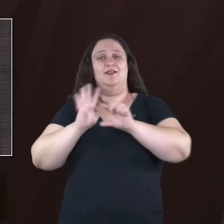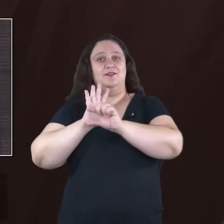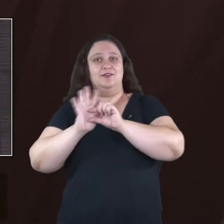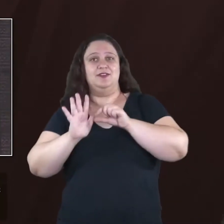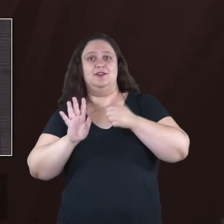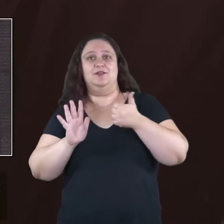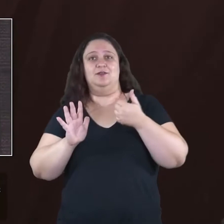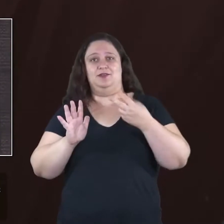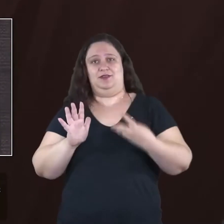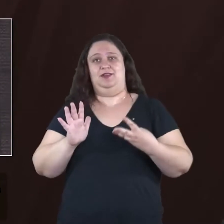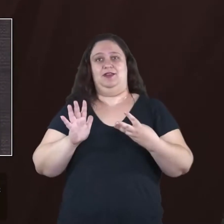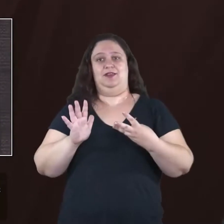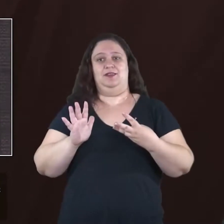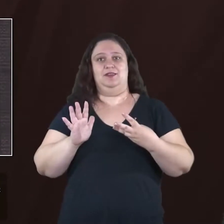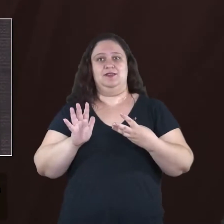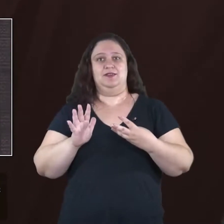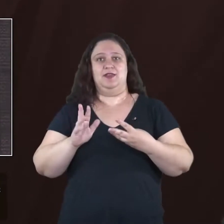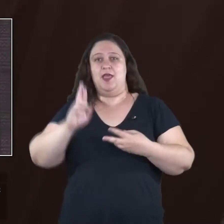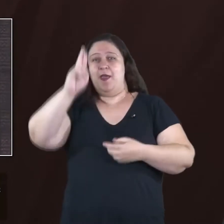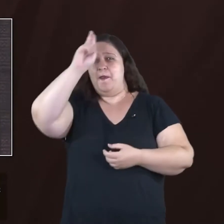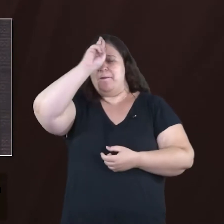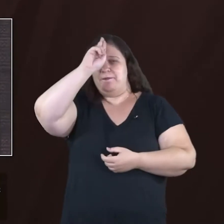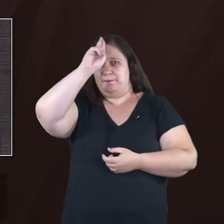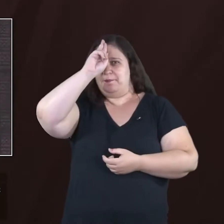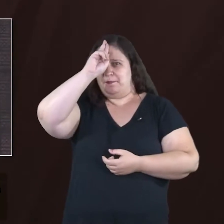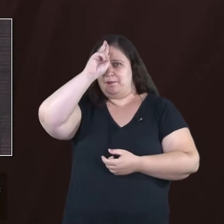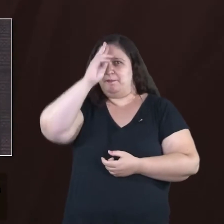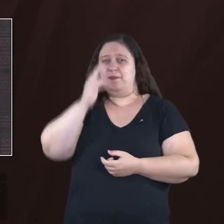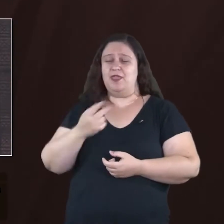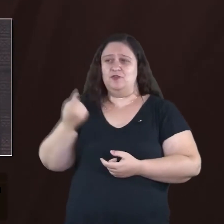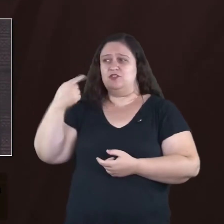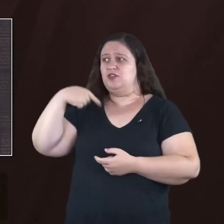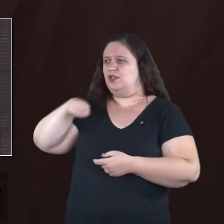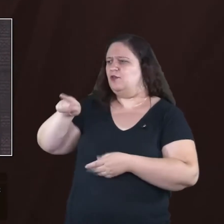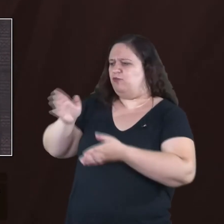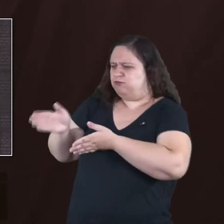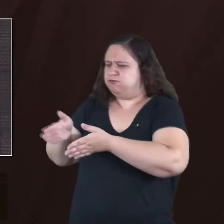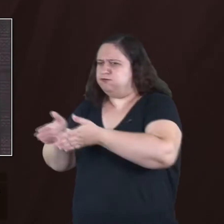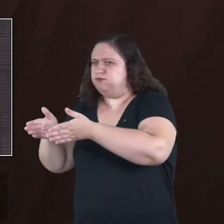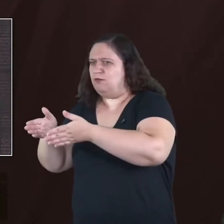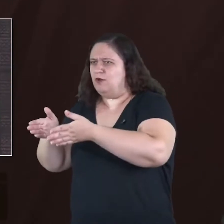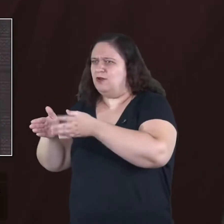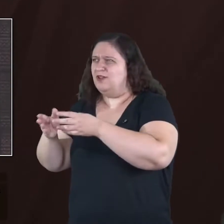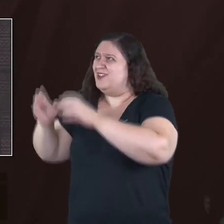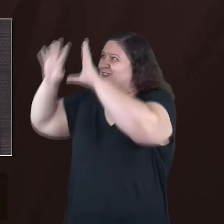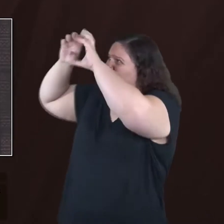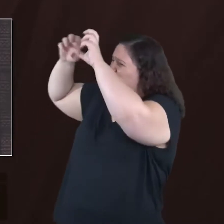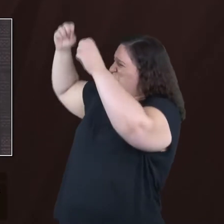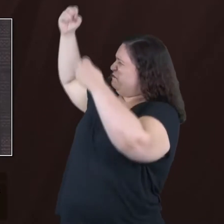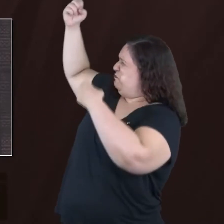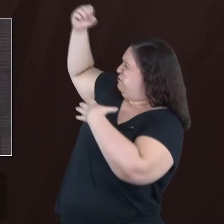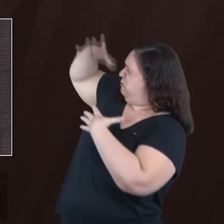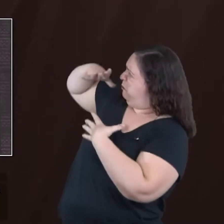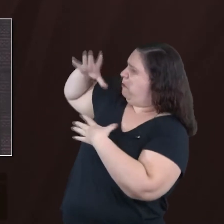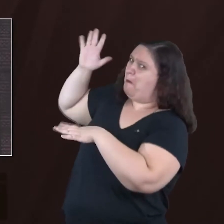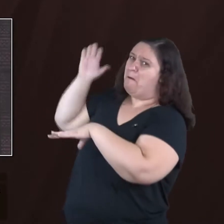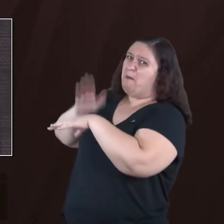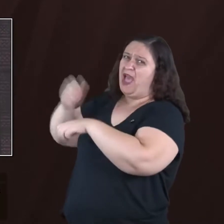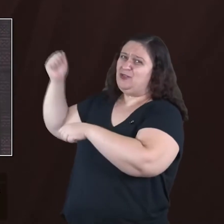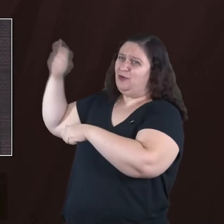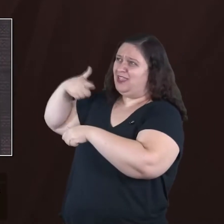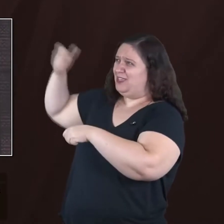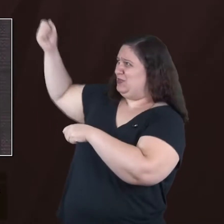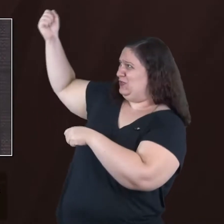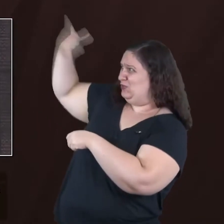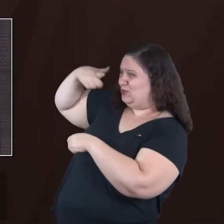13: ao meio-dia, ó rei, indo eu caminho fora, vi uma luz no céu mais resplandecente que o sol,